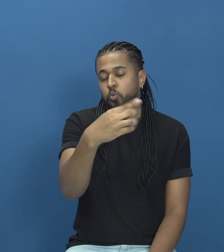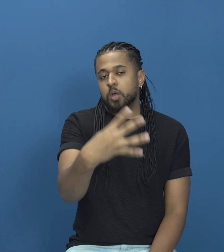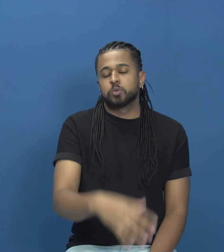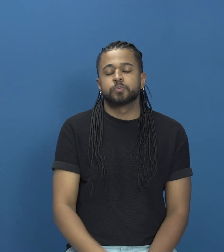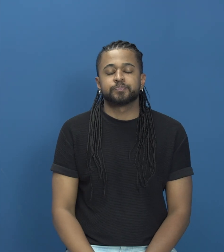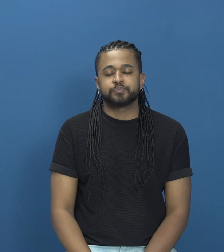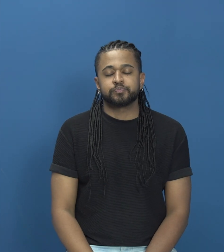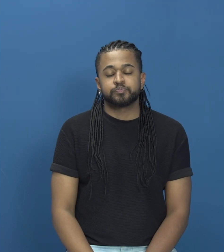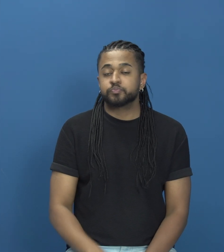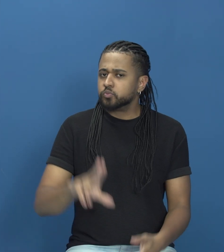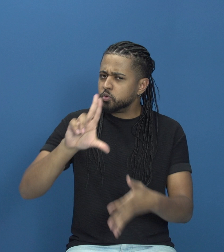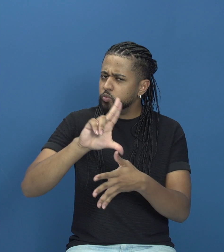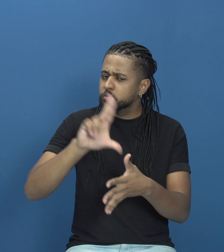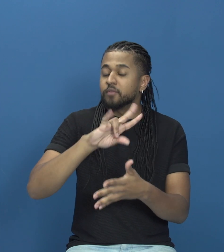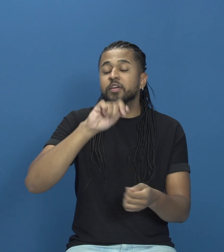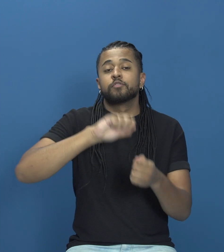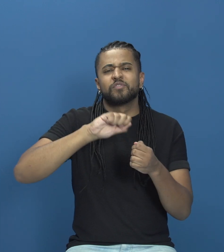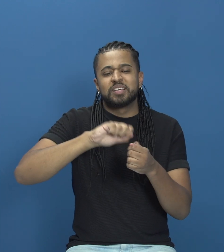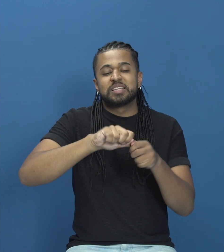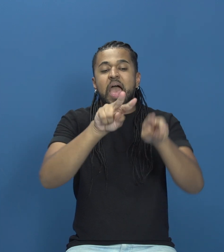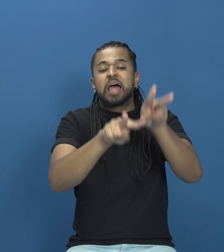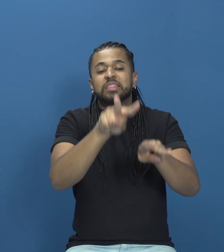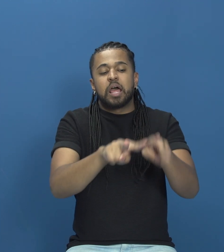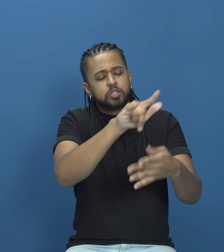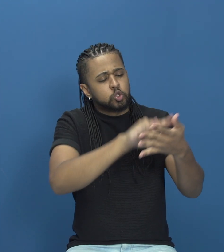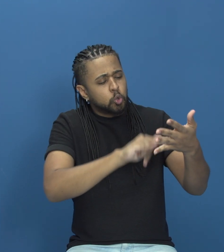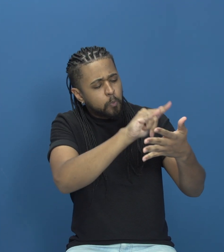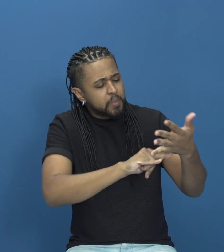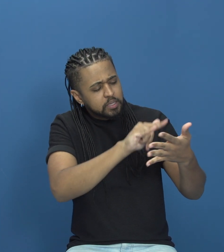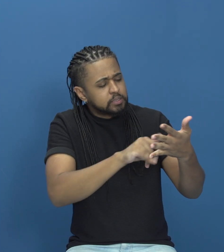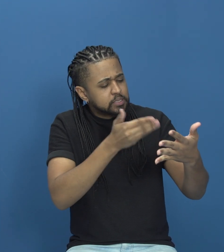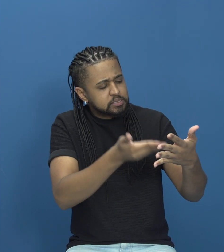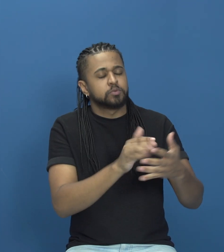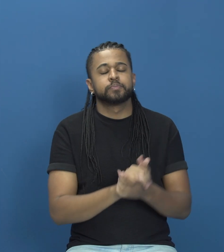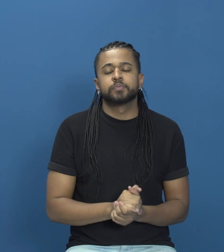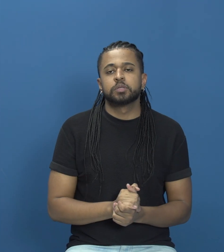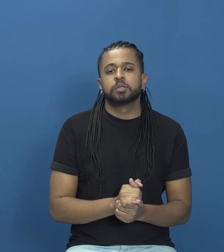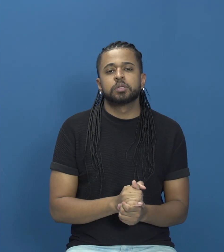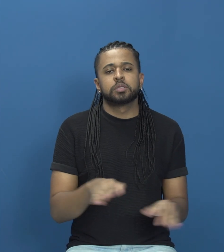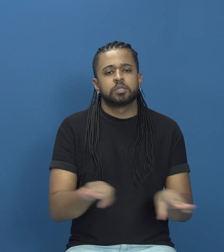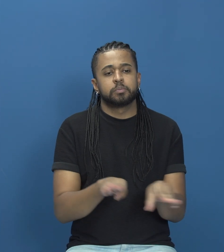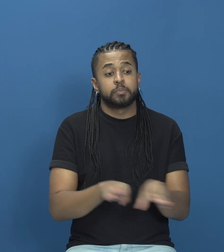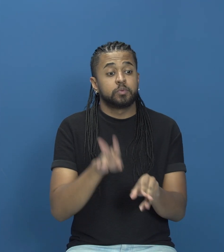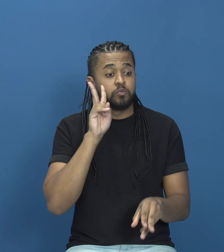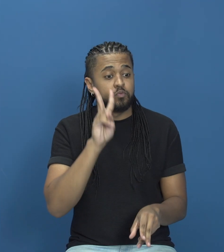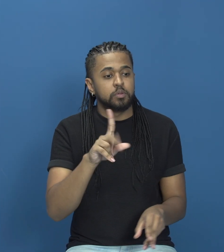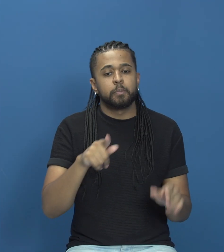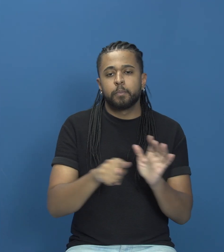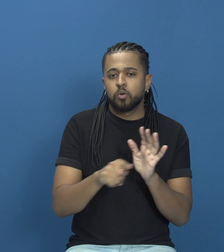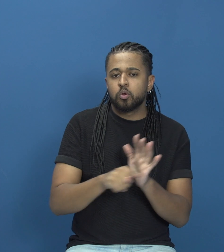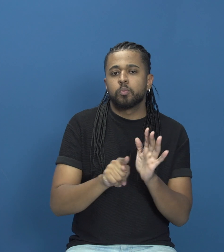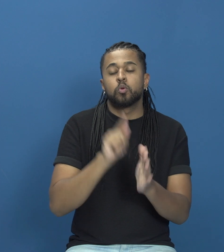11.4. A UNILA realizará a análise da documentação, verificará o cumprimento dos